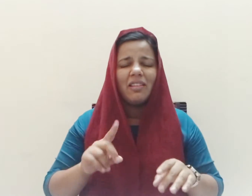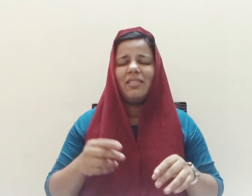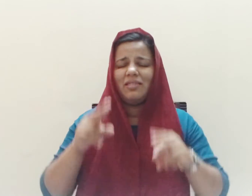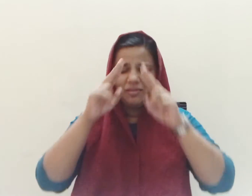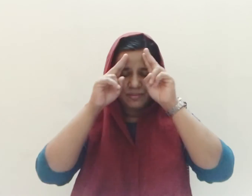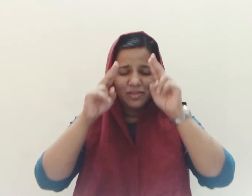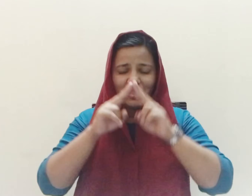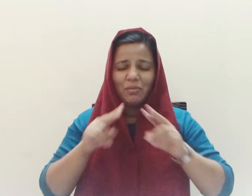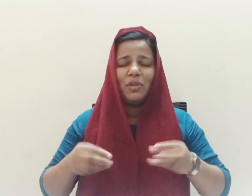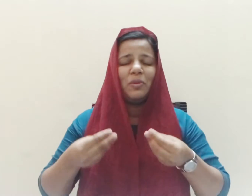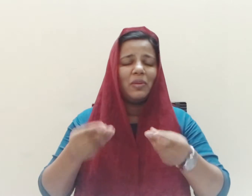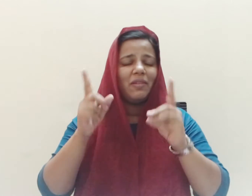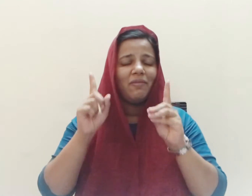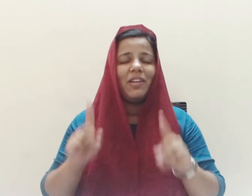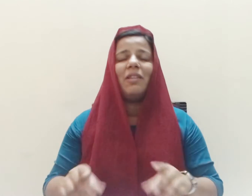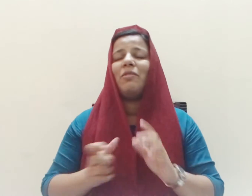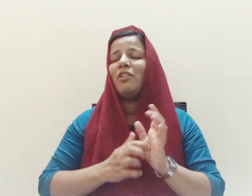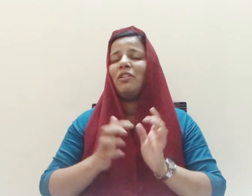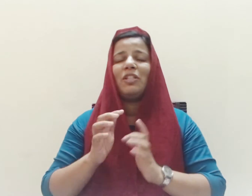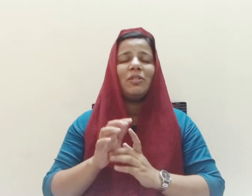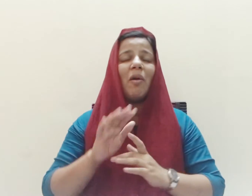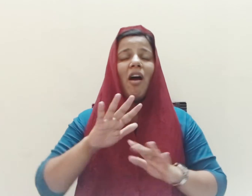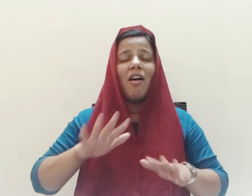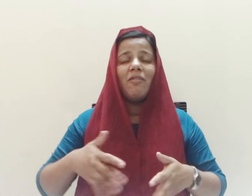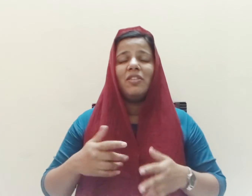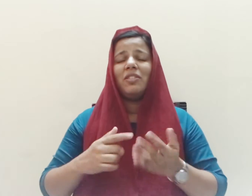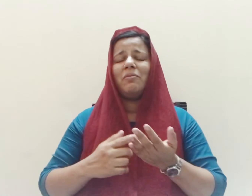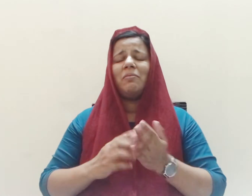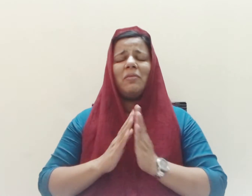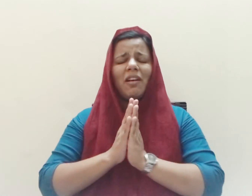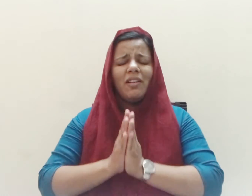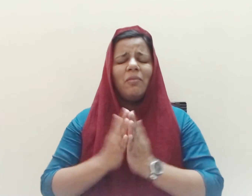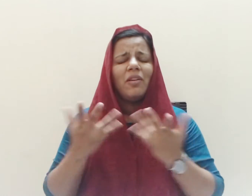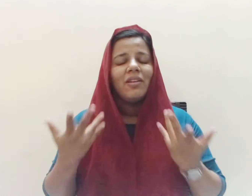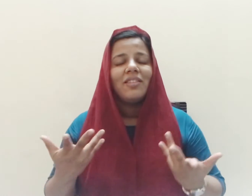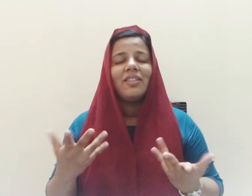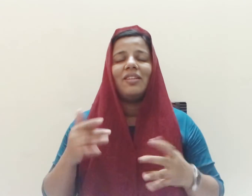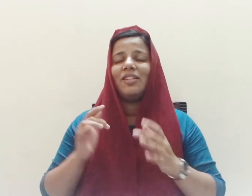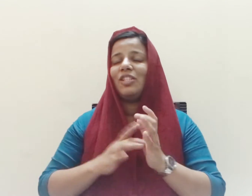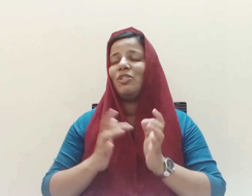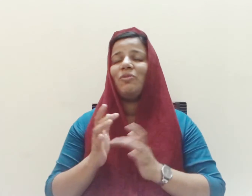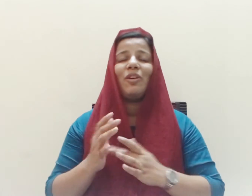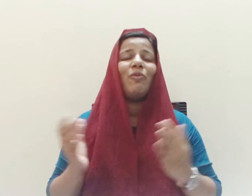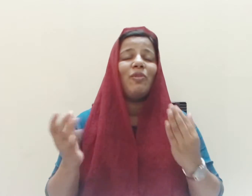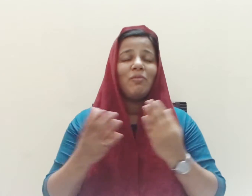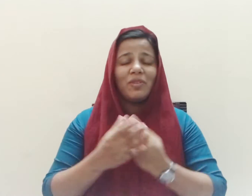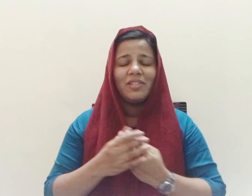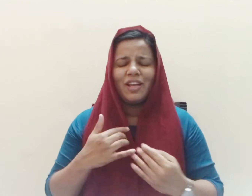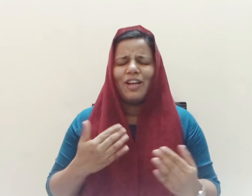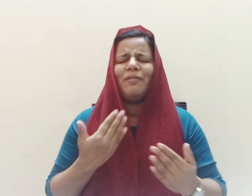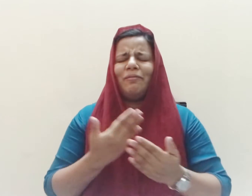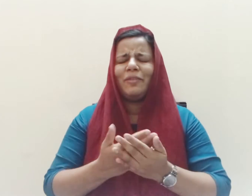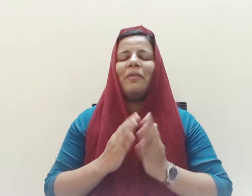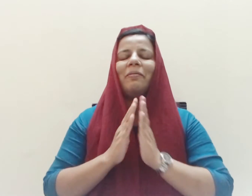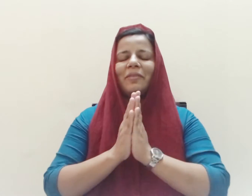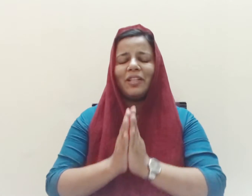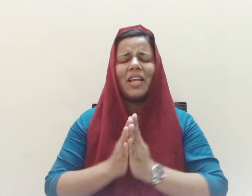യഥാസ്ഥാനപ്പെടുത്തണമേ. കർത്താവെ, അങ്ങ് തൻ്റെ കുഞ്ഞുങ്ങളുടെ വ്യക്തിപരമായ പ്രാർത്ഥനാ വിഷയങ്ങൾ ഇന്ന് പകൽക്കാലം ഞങ്ങൾ ഒരുമിച്ച് അവരോട് ചേരുകയാണ്. അവരുടെ വിഷയം എന്ത്